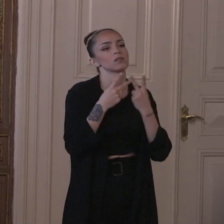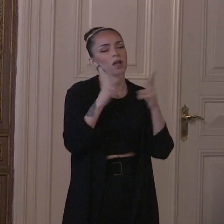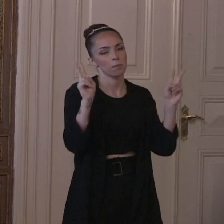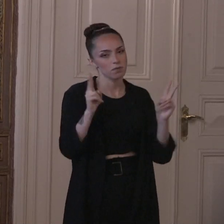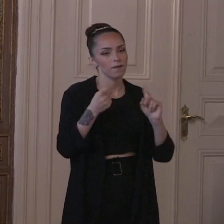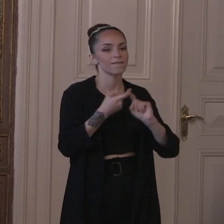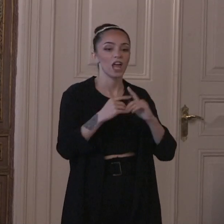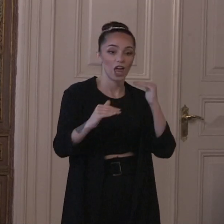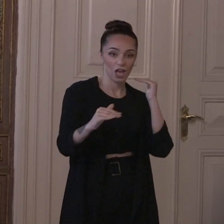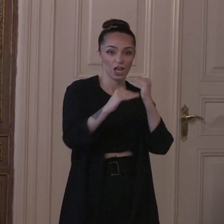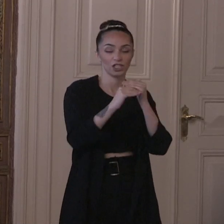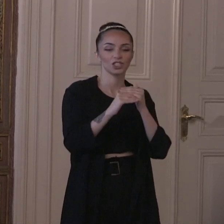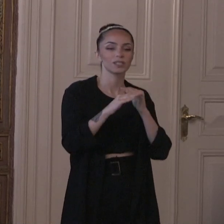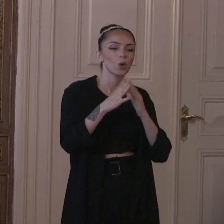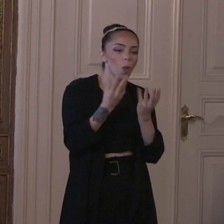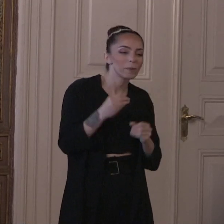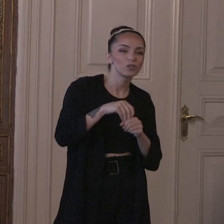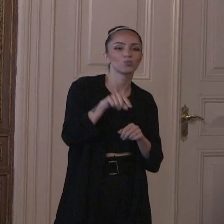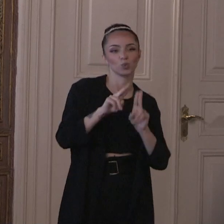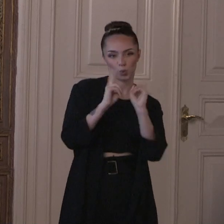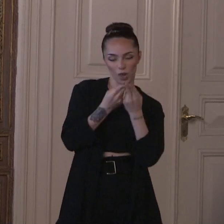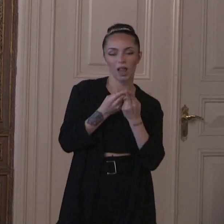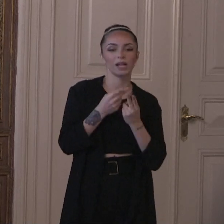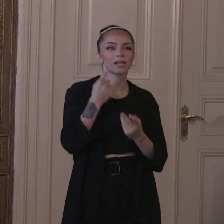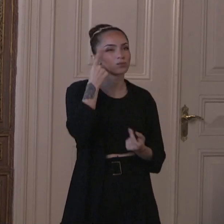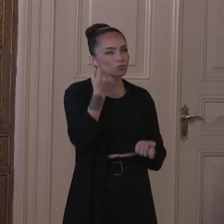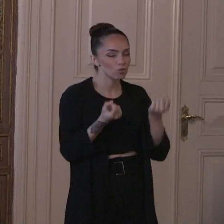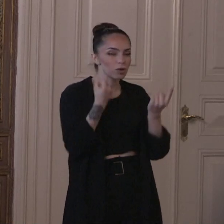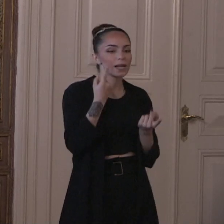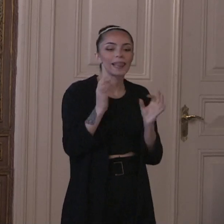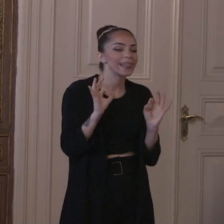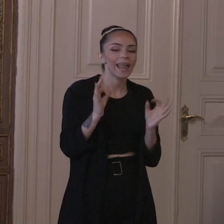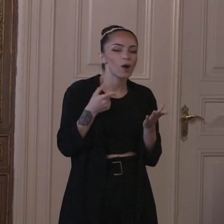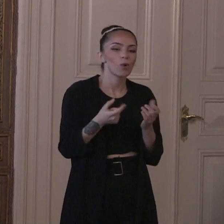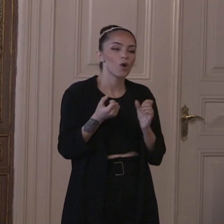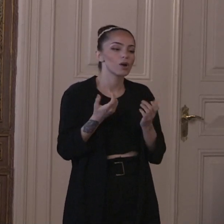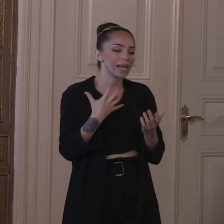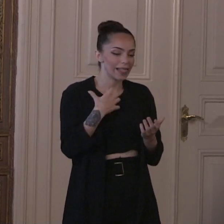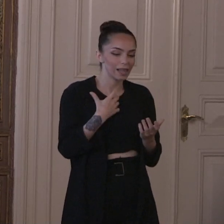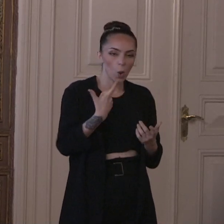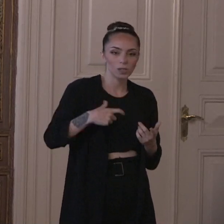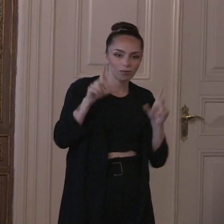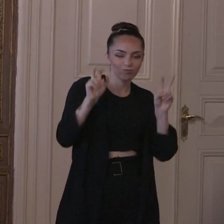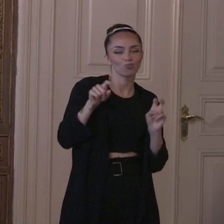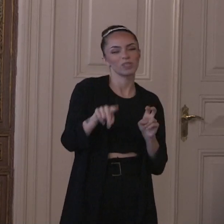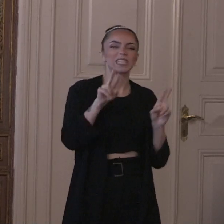ve eşitlikçi bir dünya oluşturmada inovasyonun rolü olarak